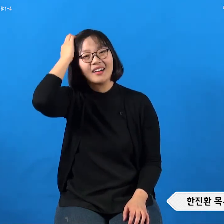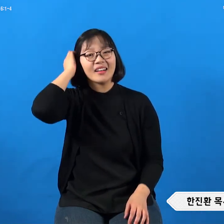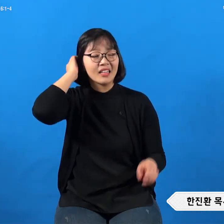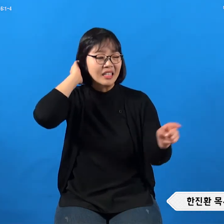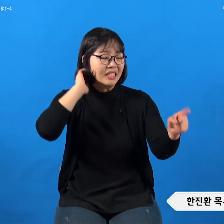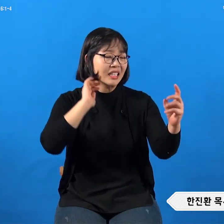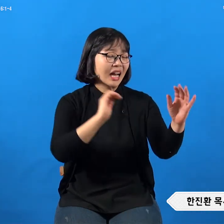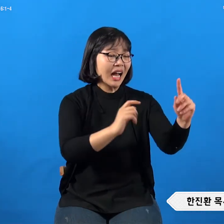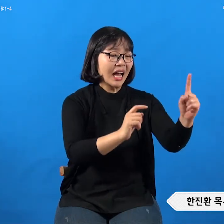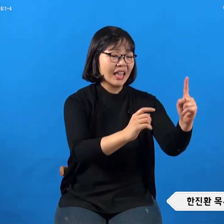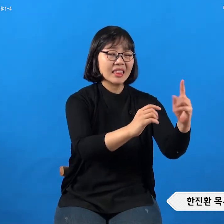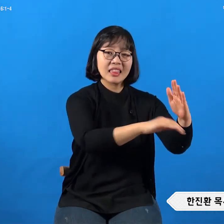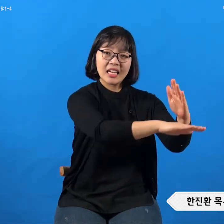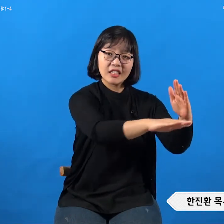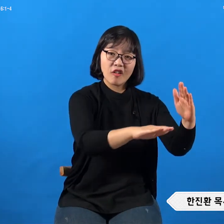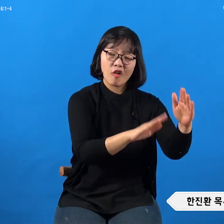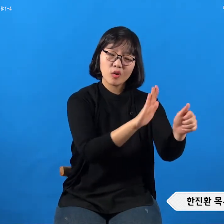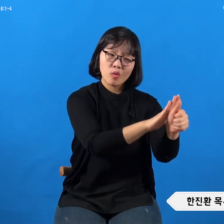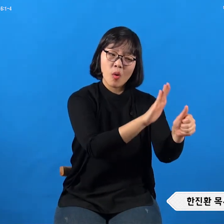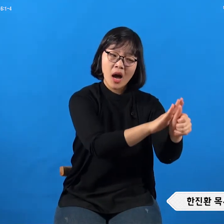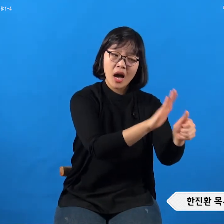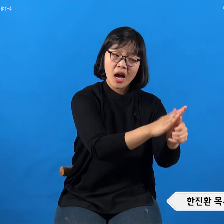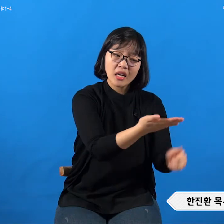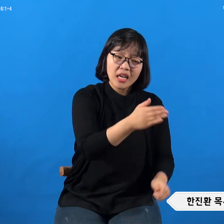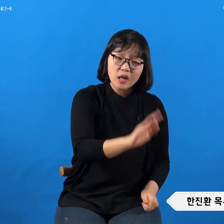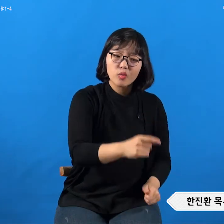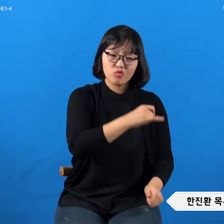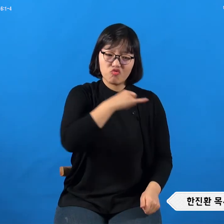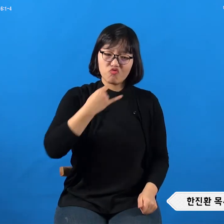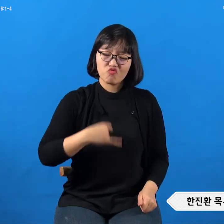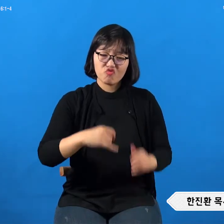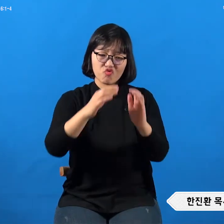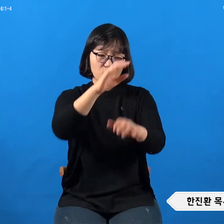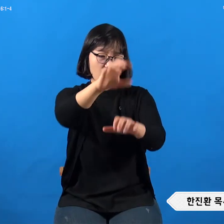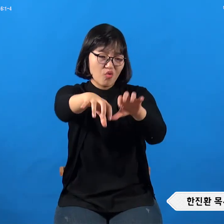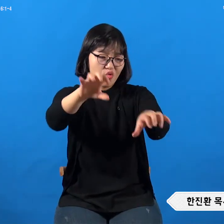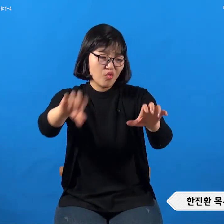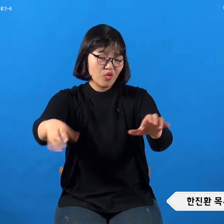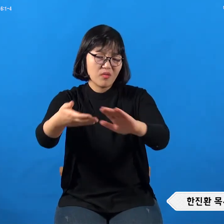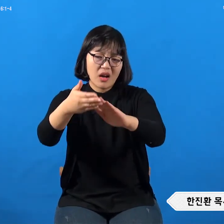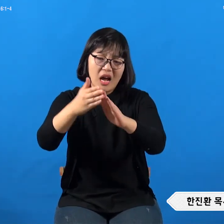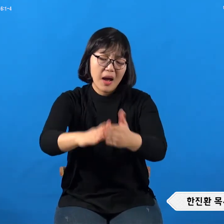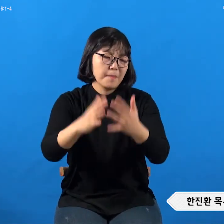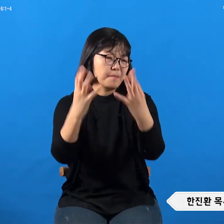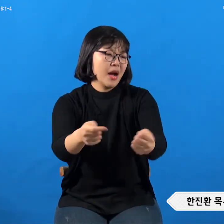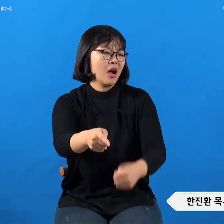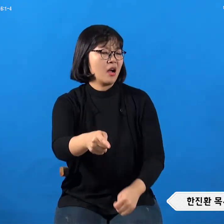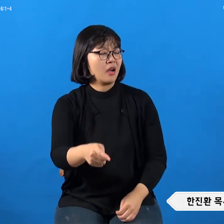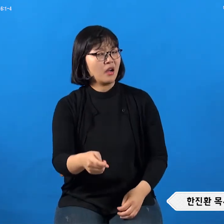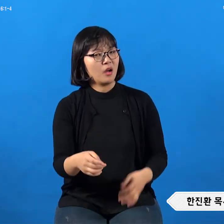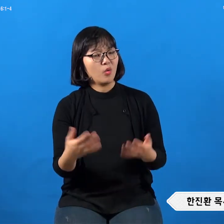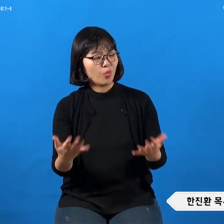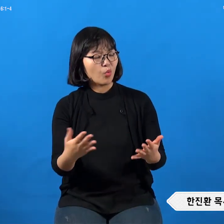도와줘봤자, 중국에는 굶주리는 가정이 수없이 많은데 이 한 가정 도와줘봤자 무슨 큰 의미가 있을까?